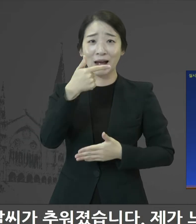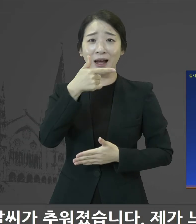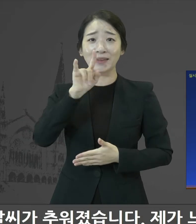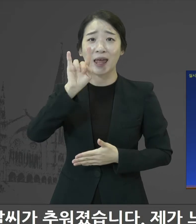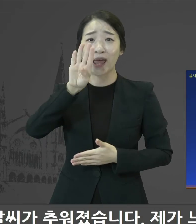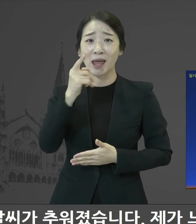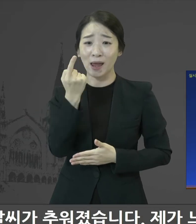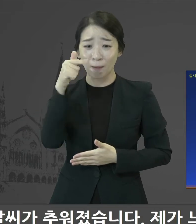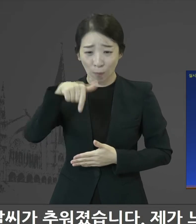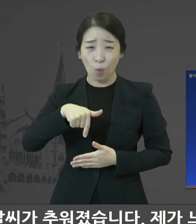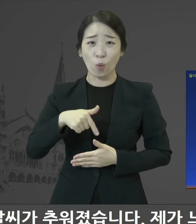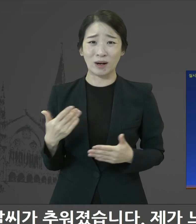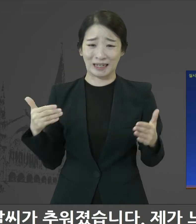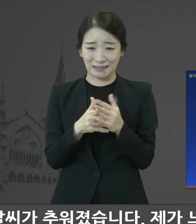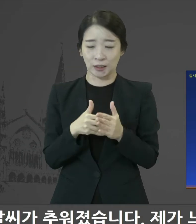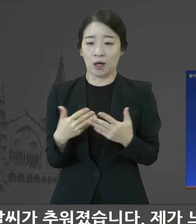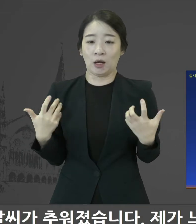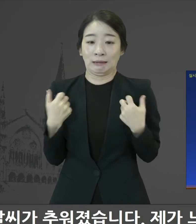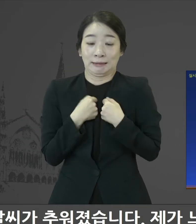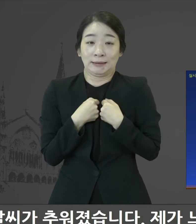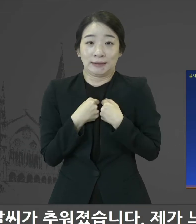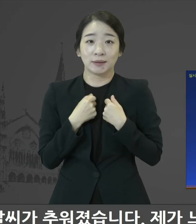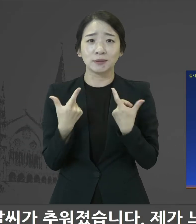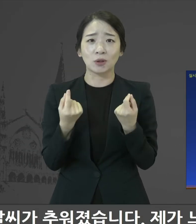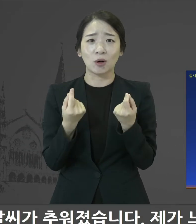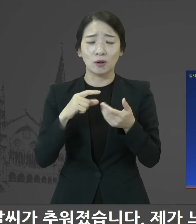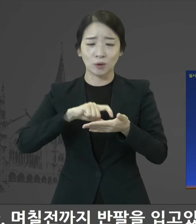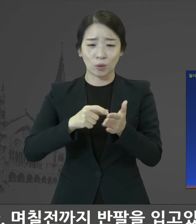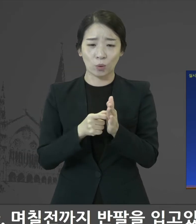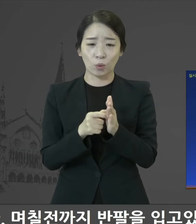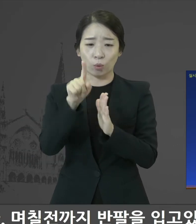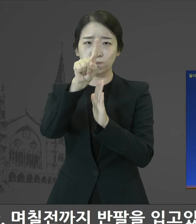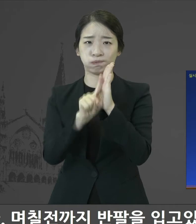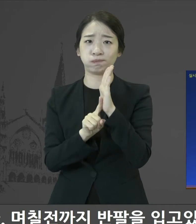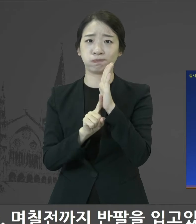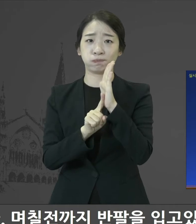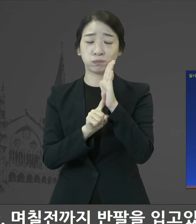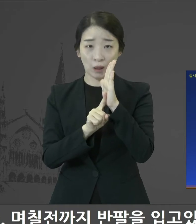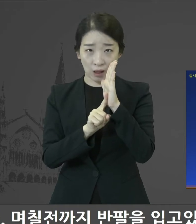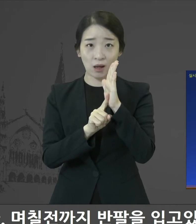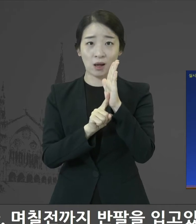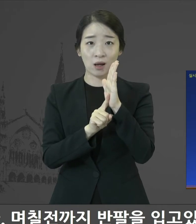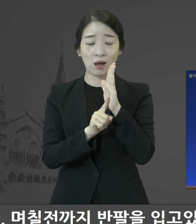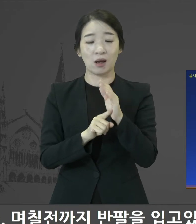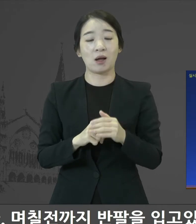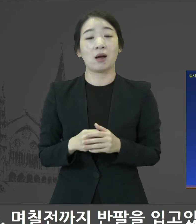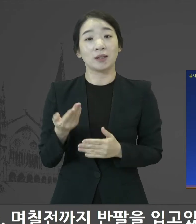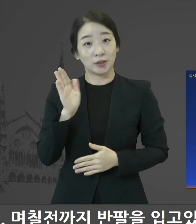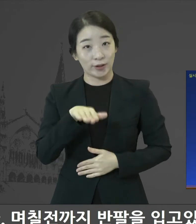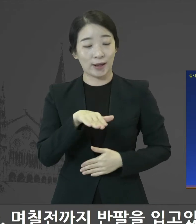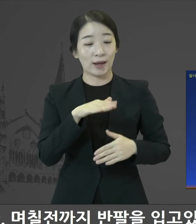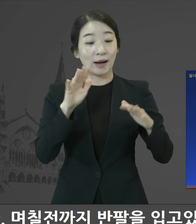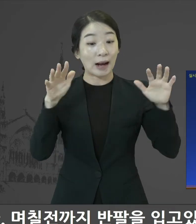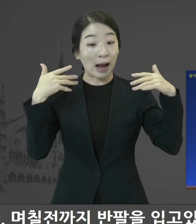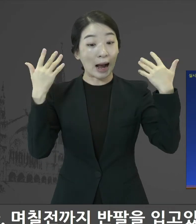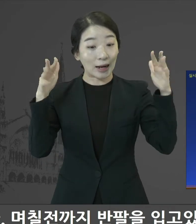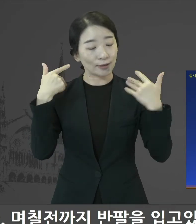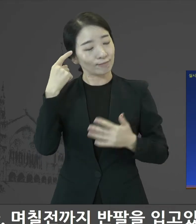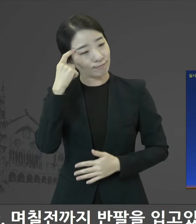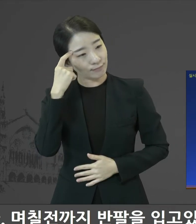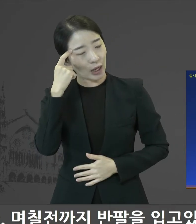하는 생각을 할 정도로 기온이 뚝 떨어졌습니다. 저는 가을이 되면 가을을 정리하는 시간으로 삼곤